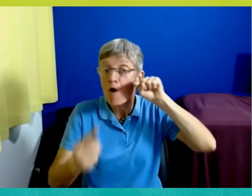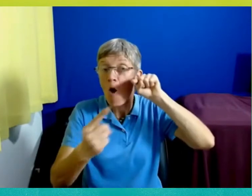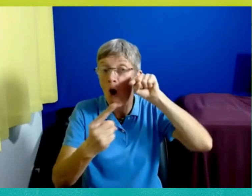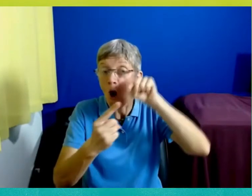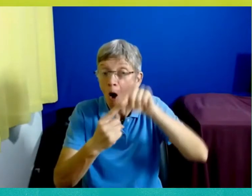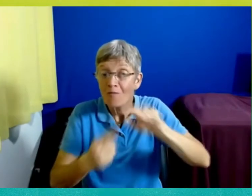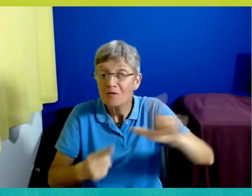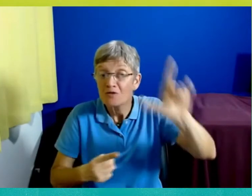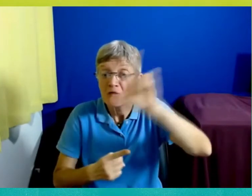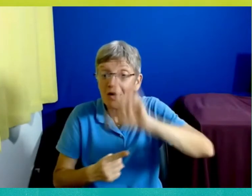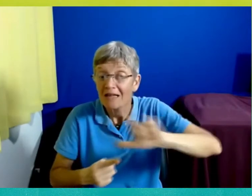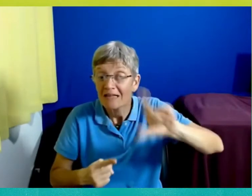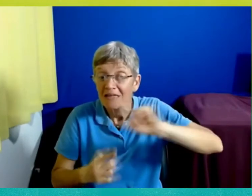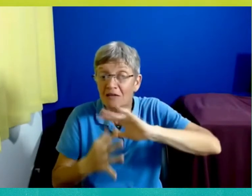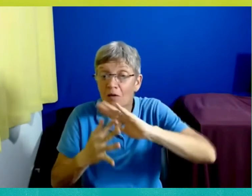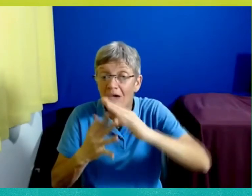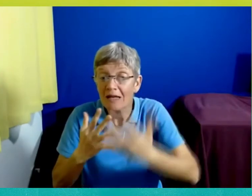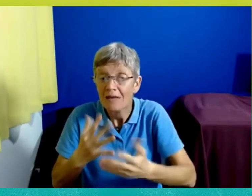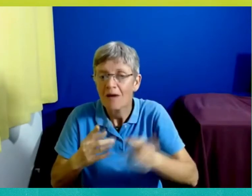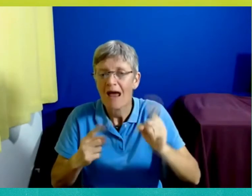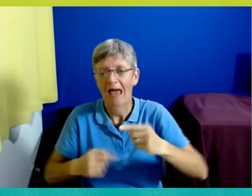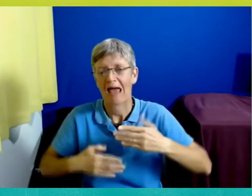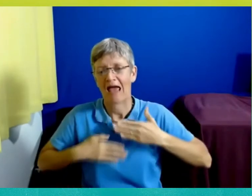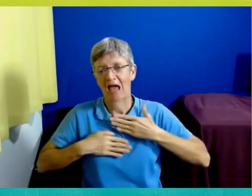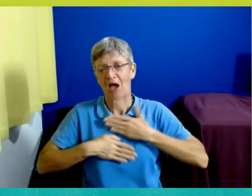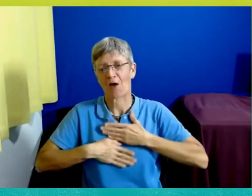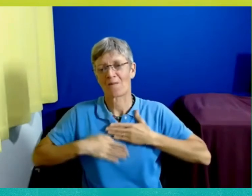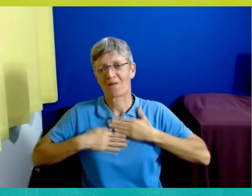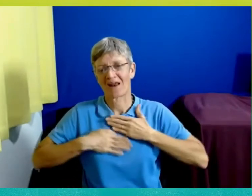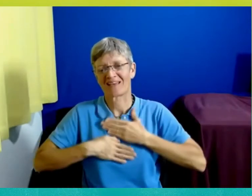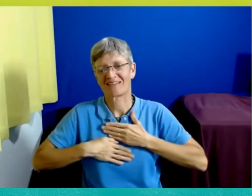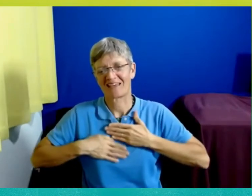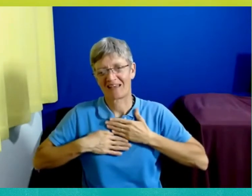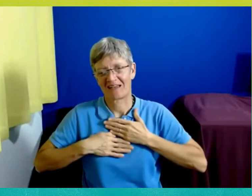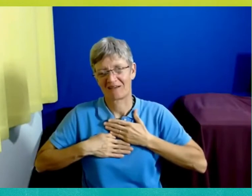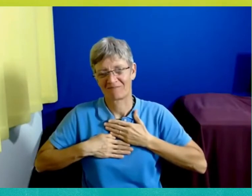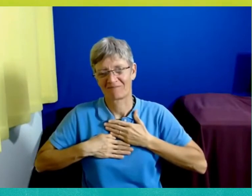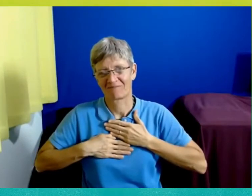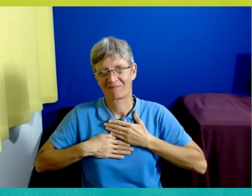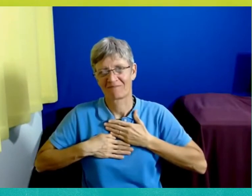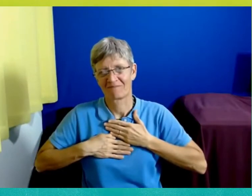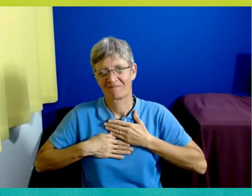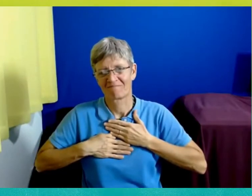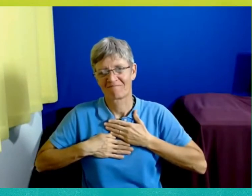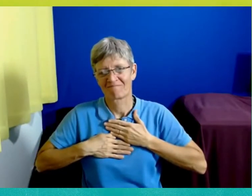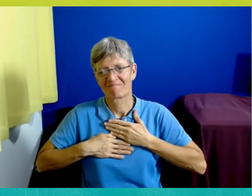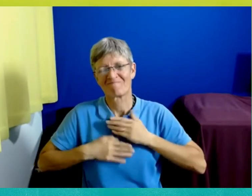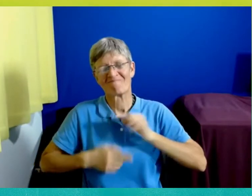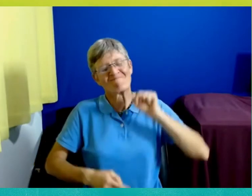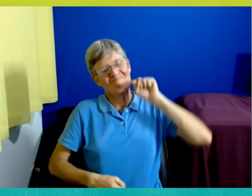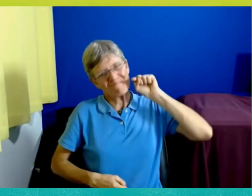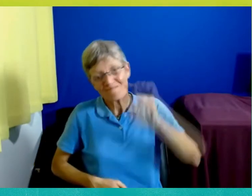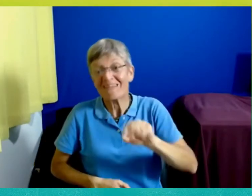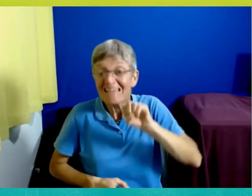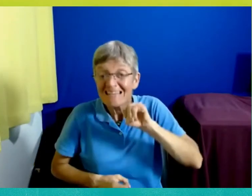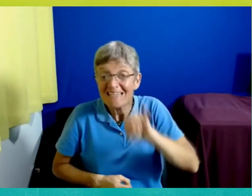Então, lembra, o objetivo da literatura em Libras é causar prazer.